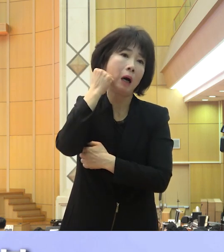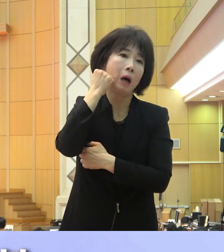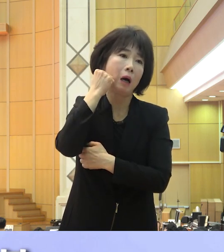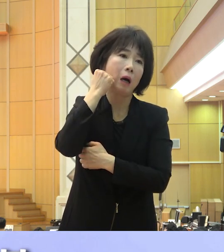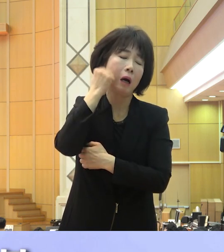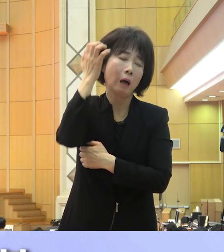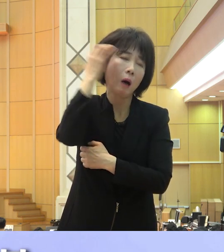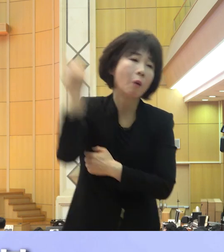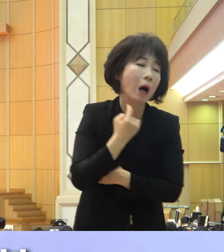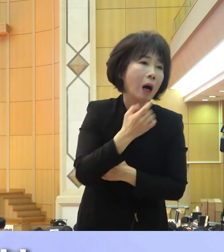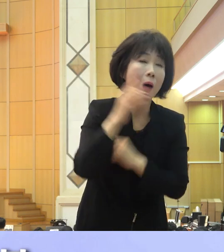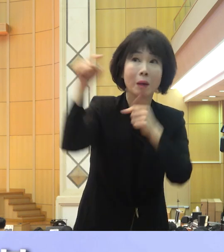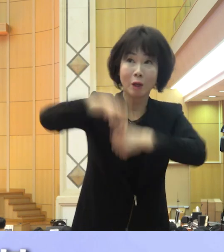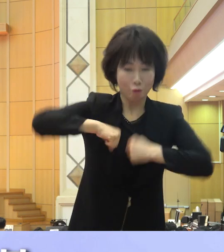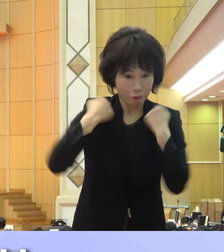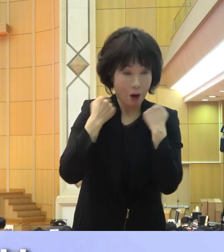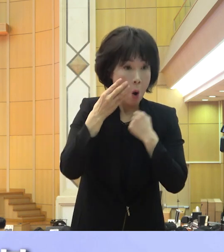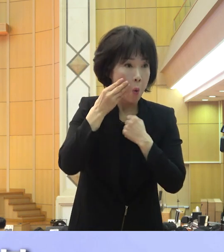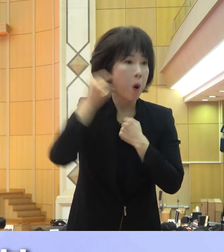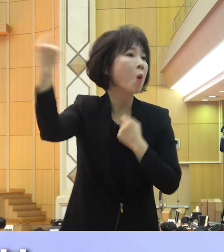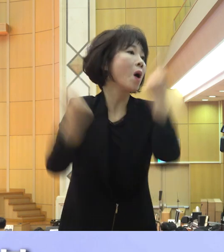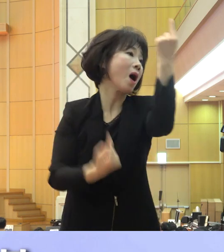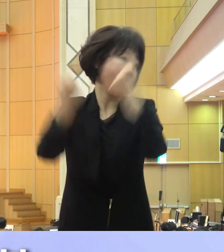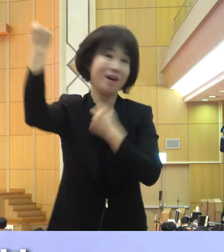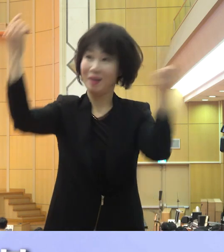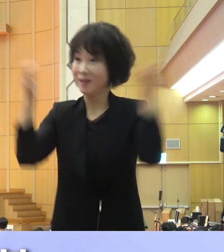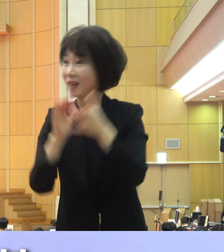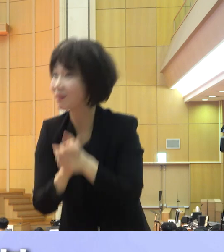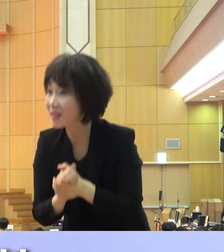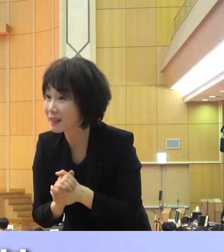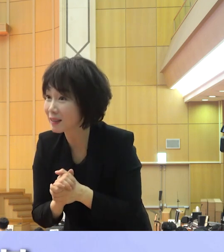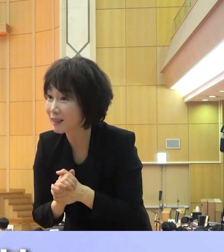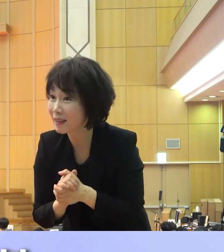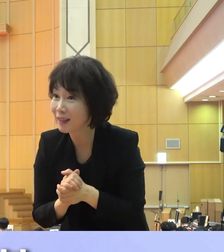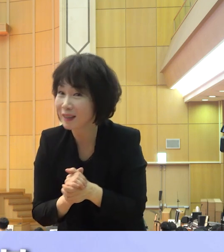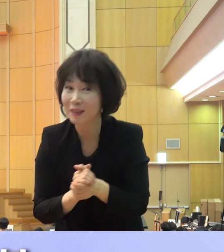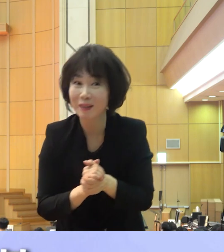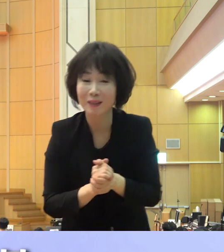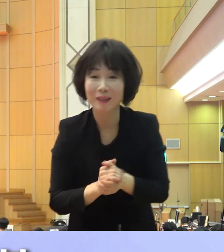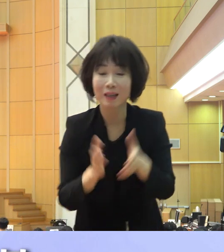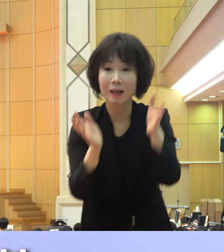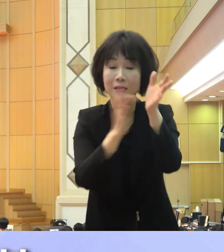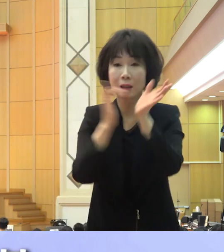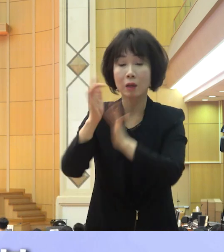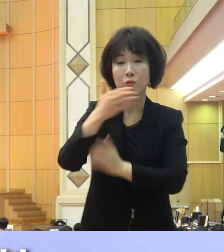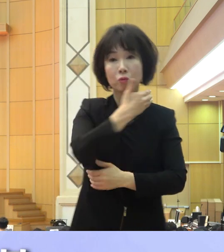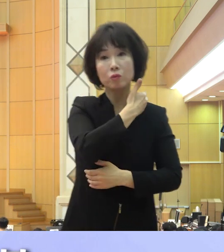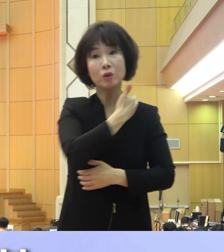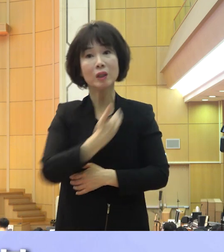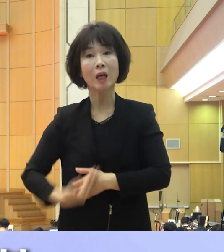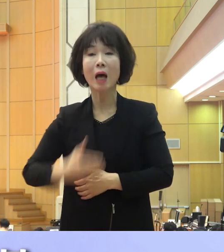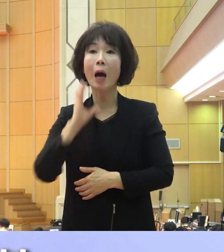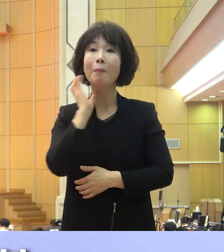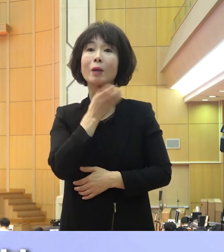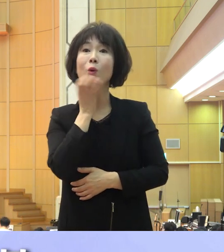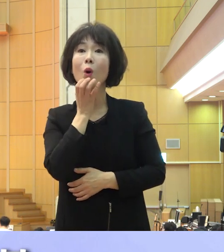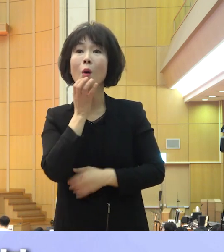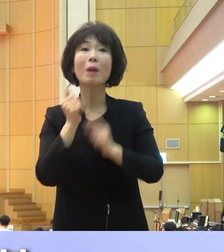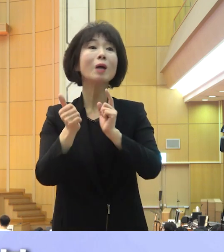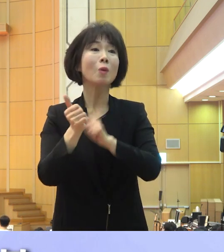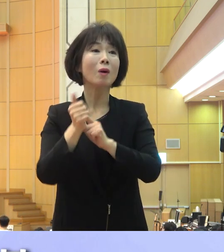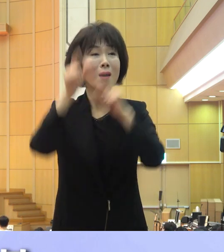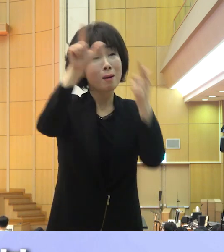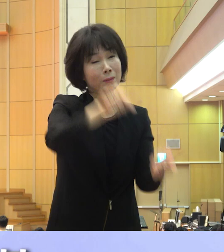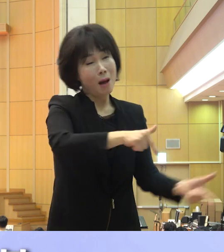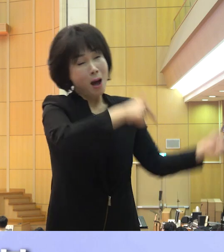경우에도 보십시오. 밤이 맞도록, 누가 5장에 나와 있는 말씀입니다만, 밤이 맞도록 그렇게 수고해도 고기 한 마리